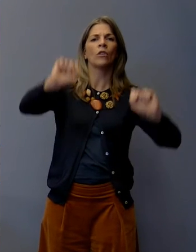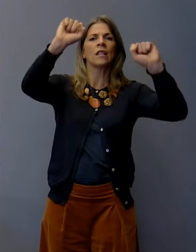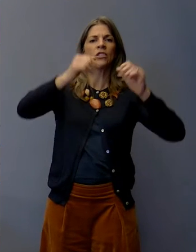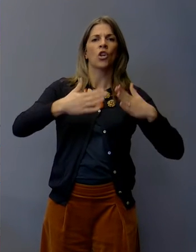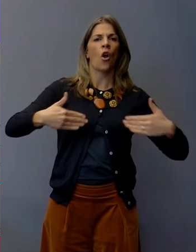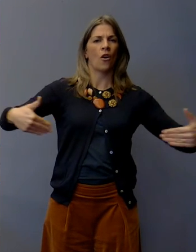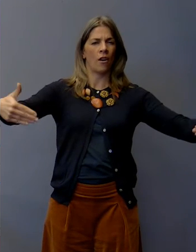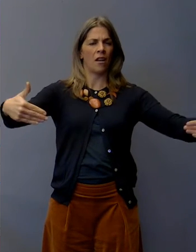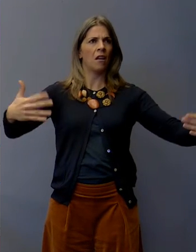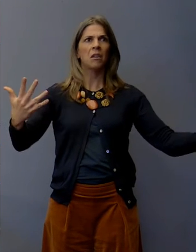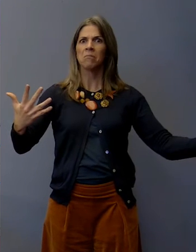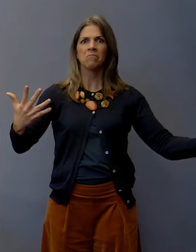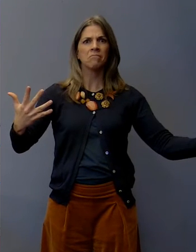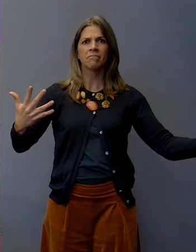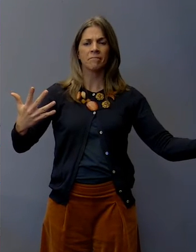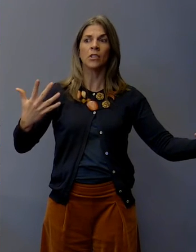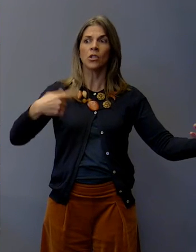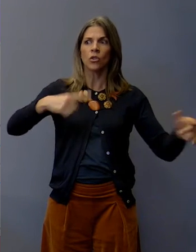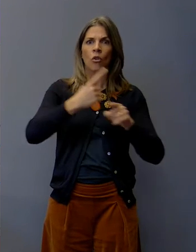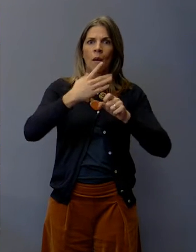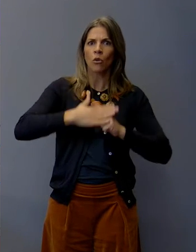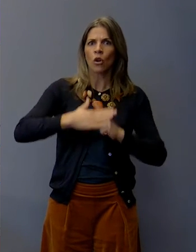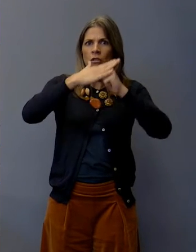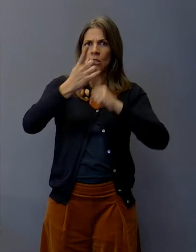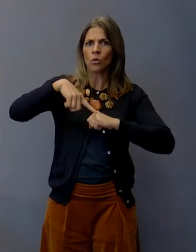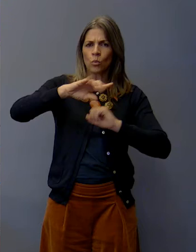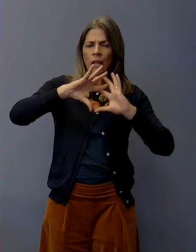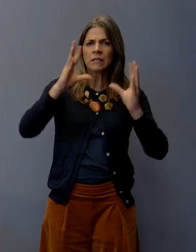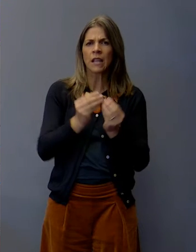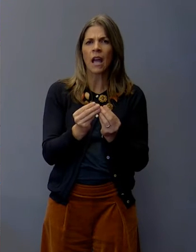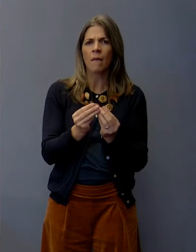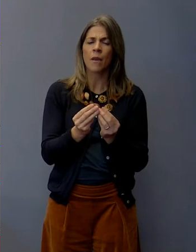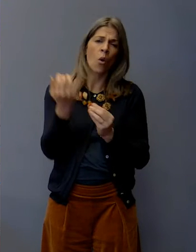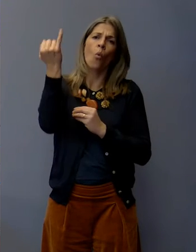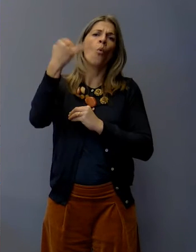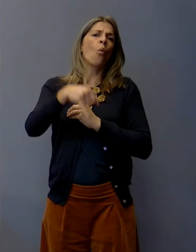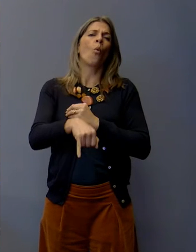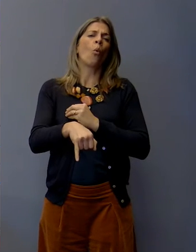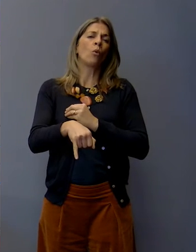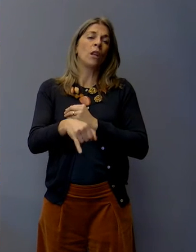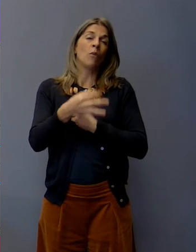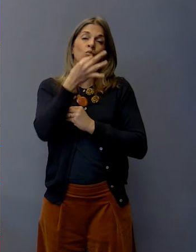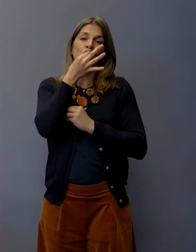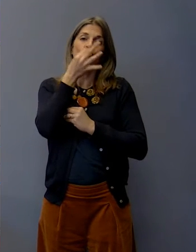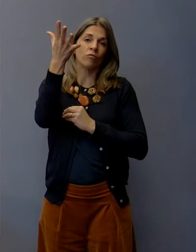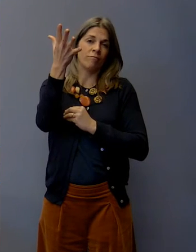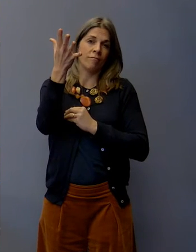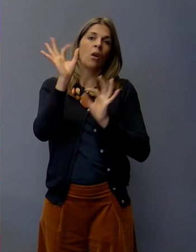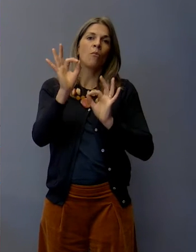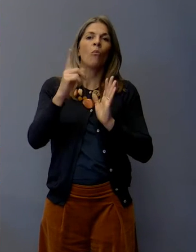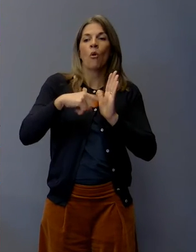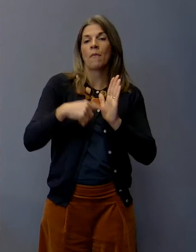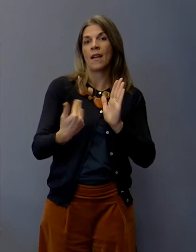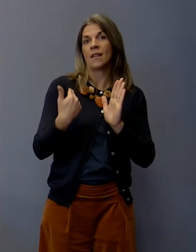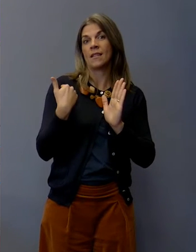da darder da sostenere ed un ultimo con una chicca che è emersa nei mesi scorsi che è